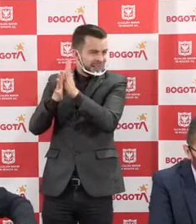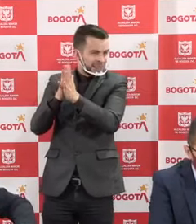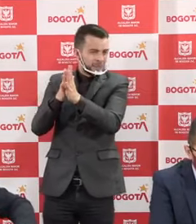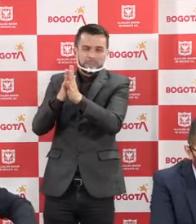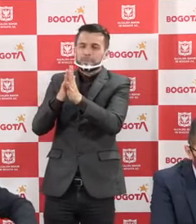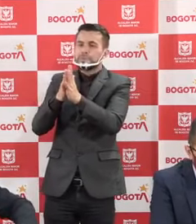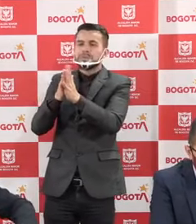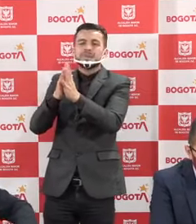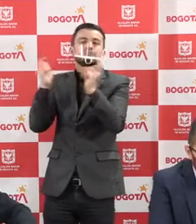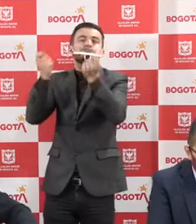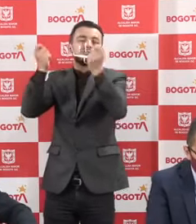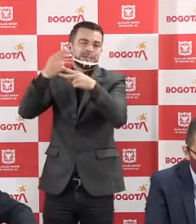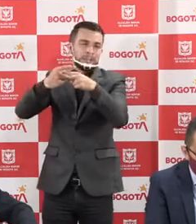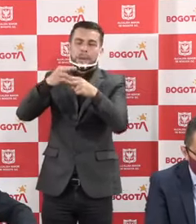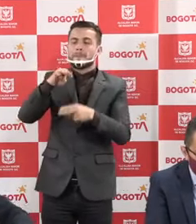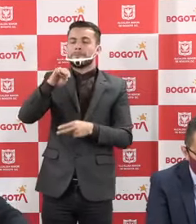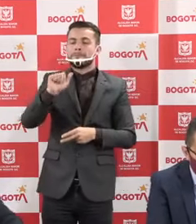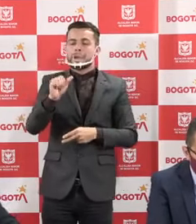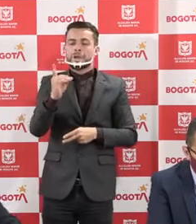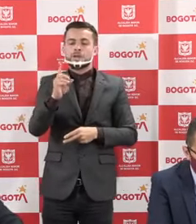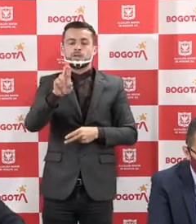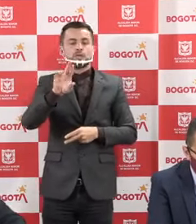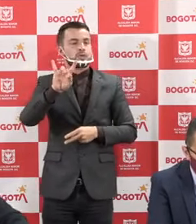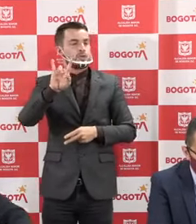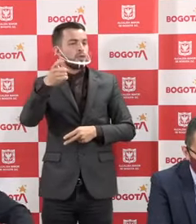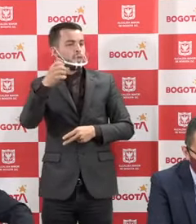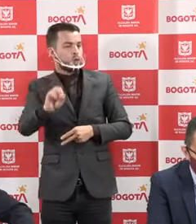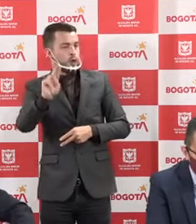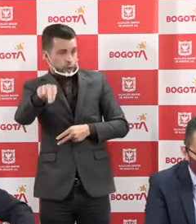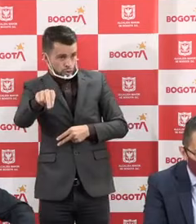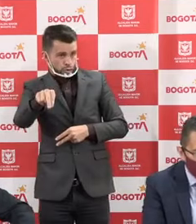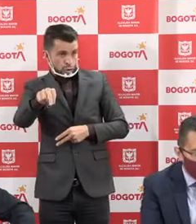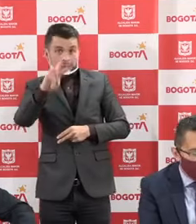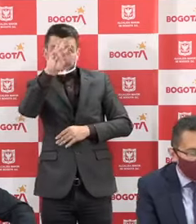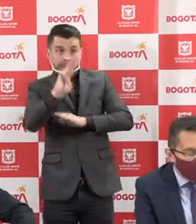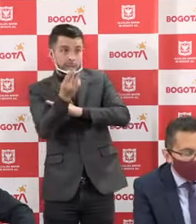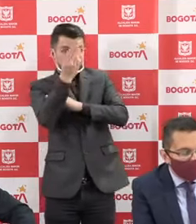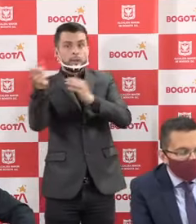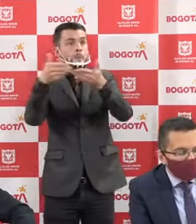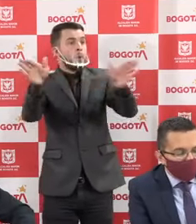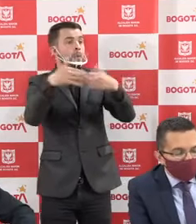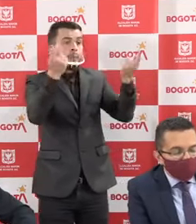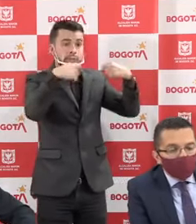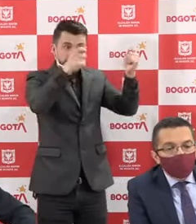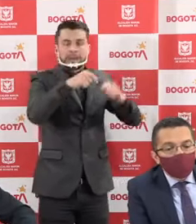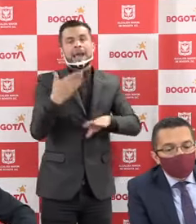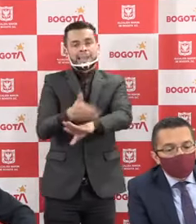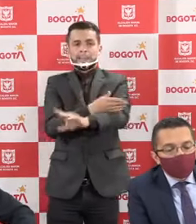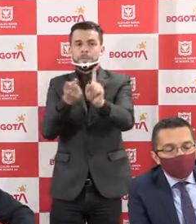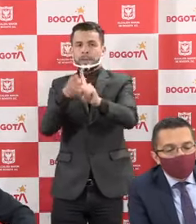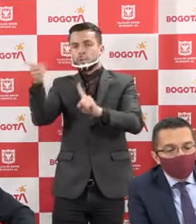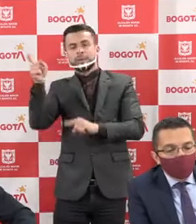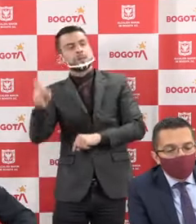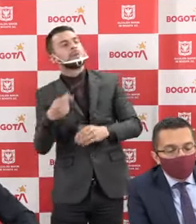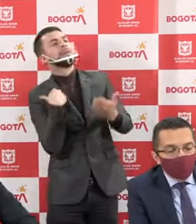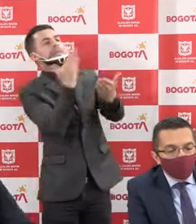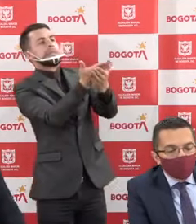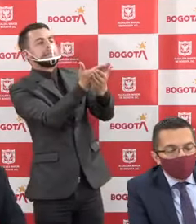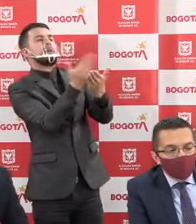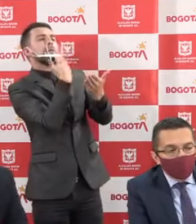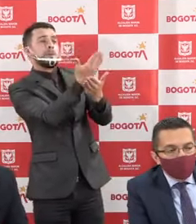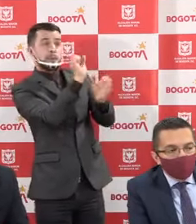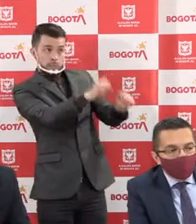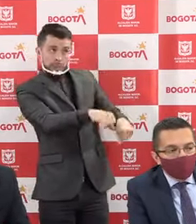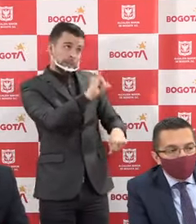actividades en la madrugada es son contadas las excepciones en bogotá por el comercio no tendrá ninguna restricción de abrir en la mañana